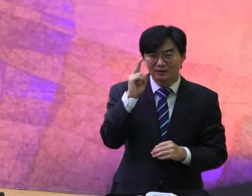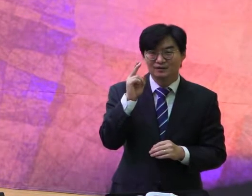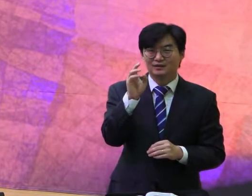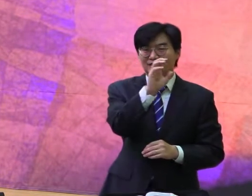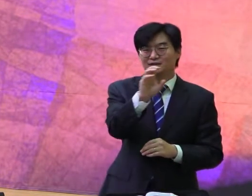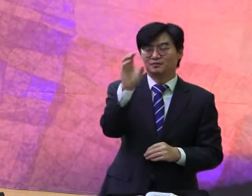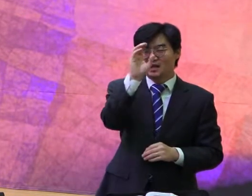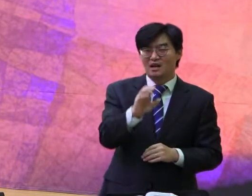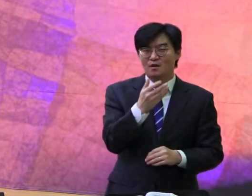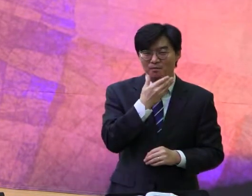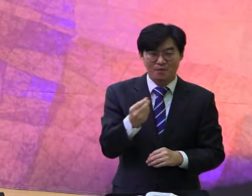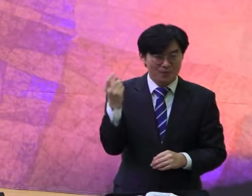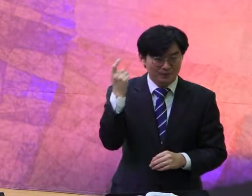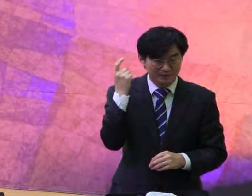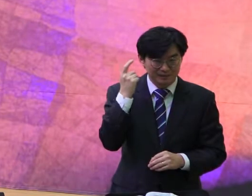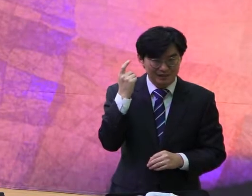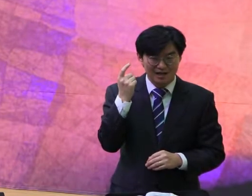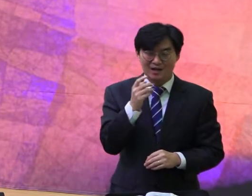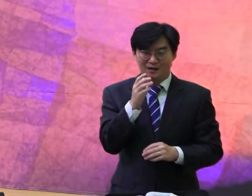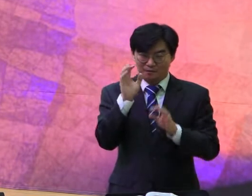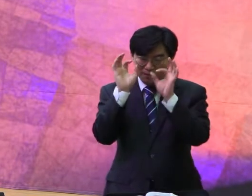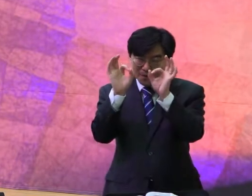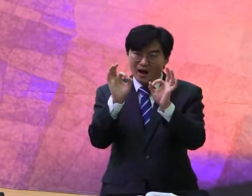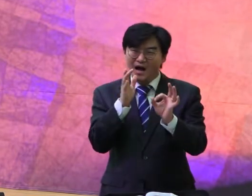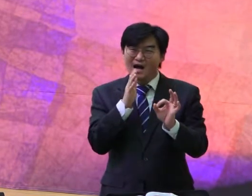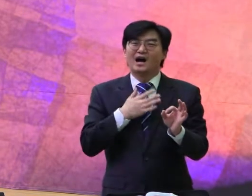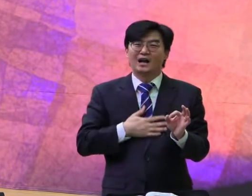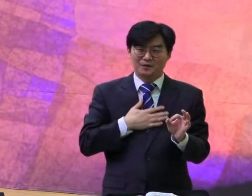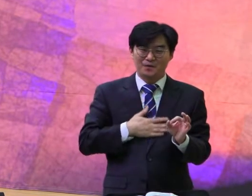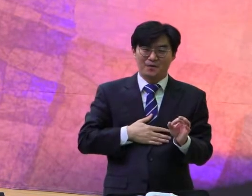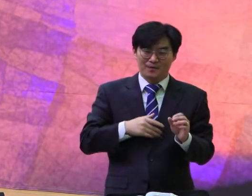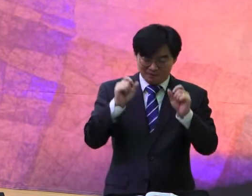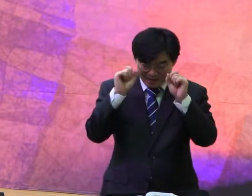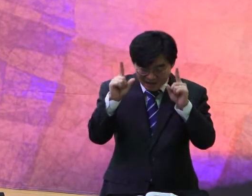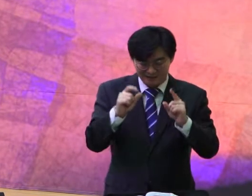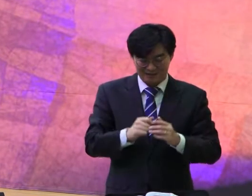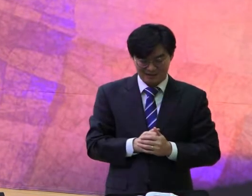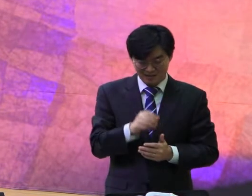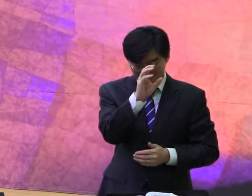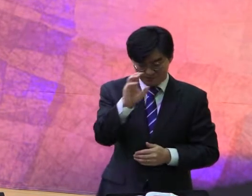더 깊이 깨닫고 이야기한 것이 십자가 신앙, 십자가 복음인데